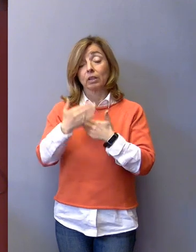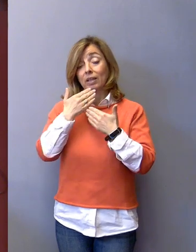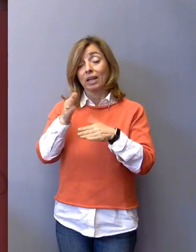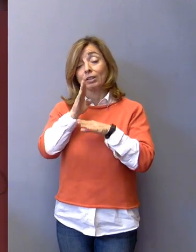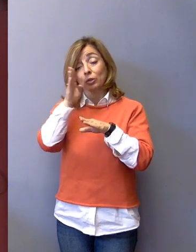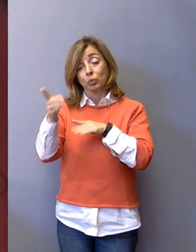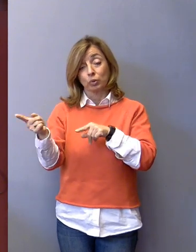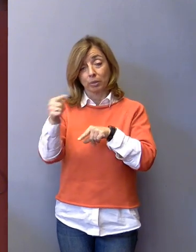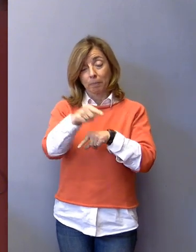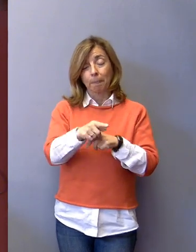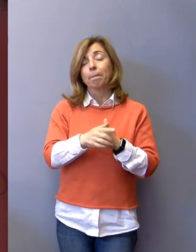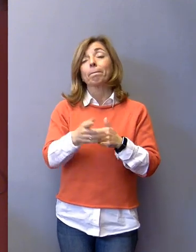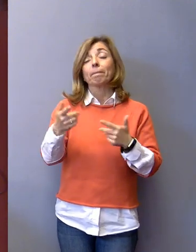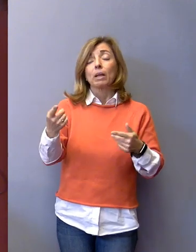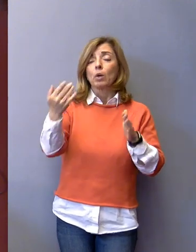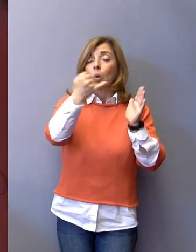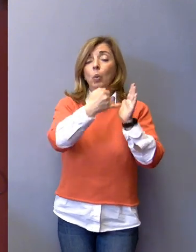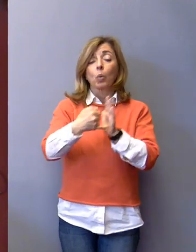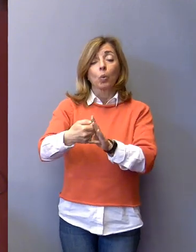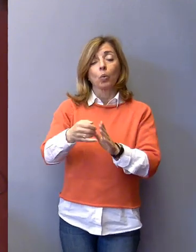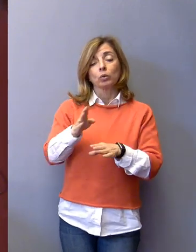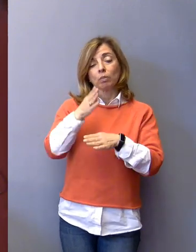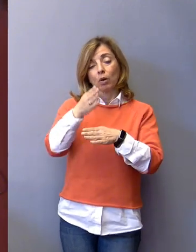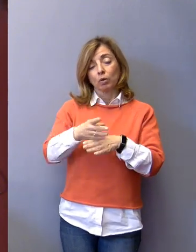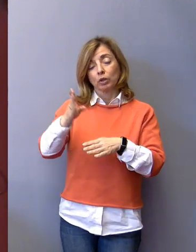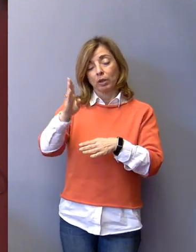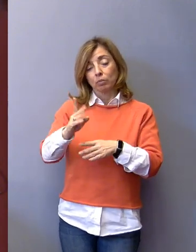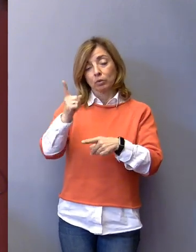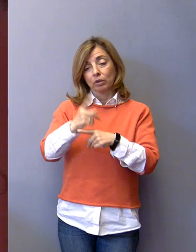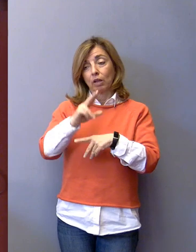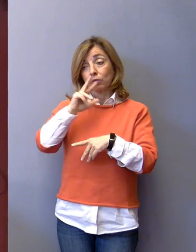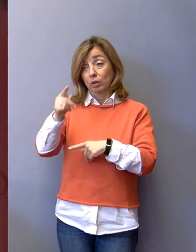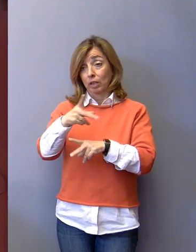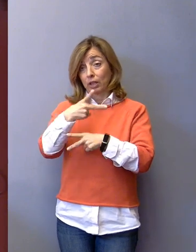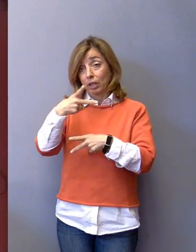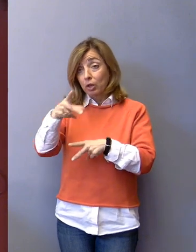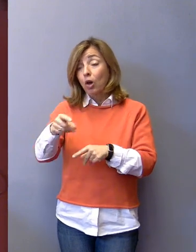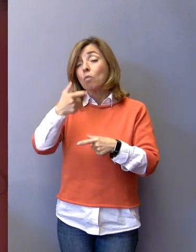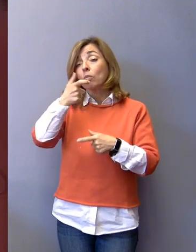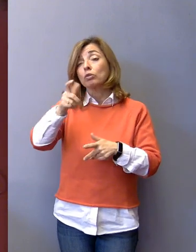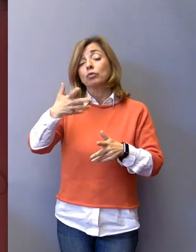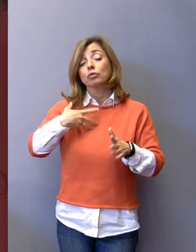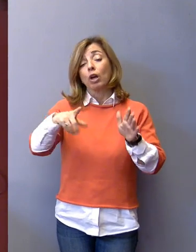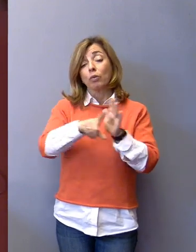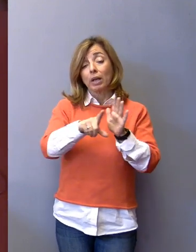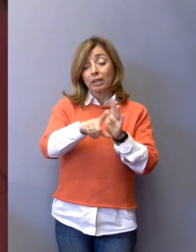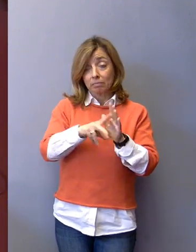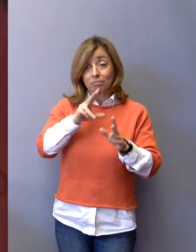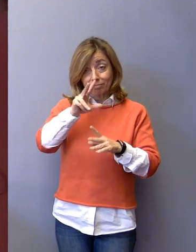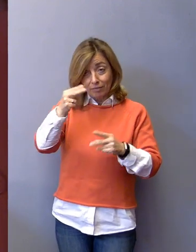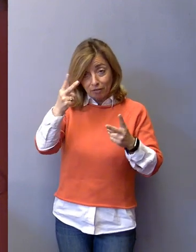bruzone sono costretto a dirle di no semplicemente perché c'è una legge una legge devo dire la verità che anch'io